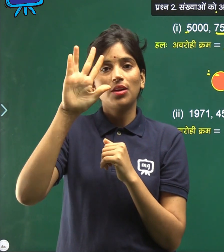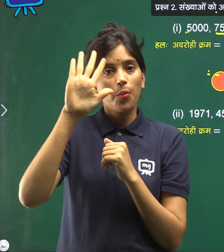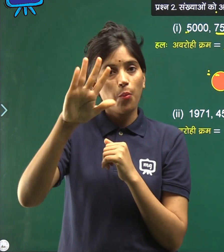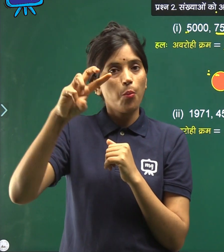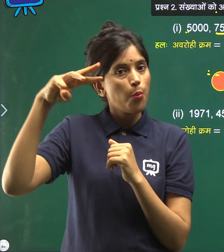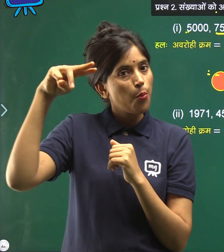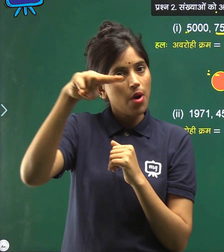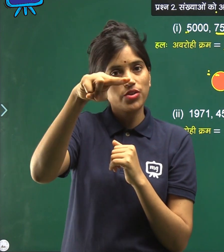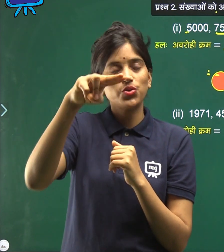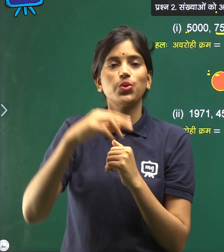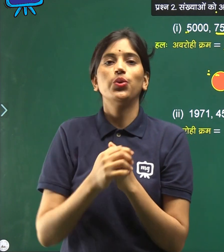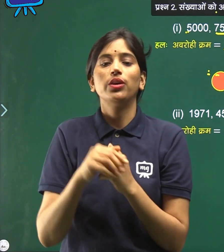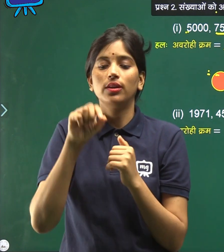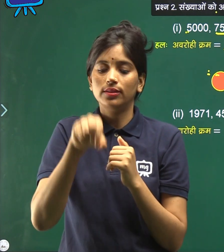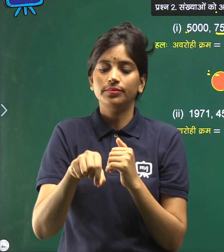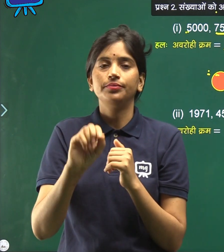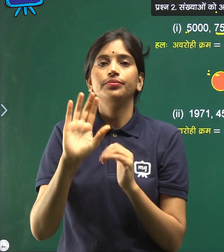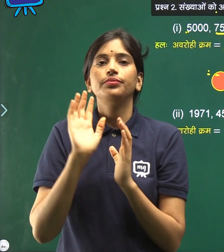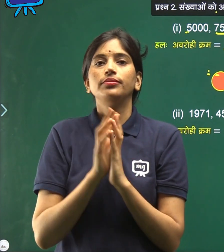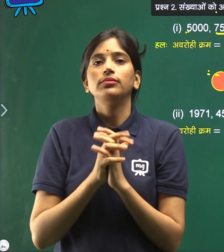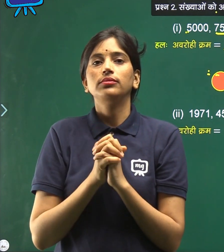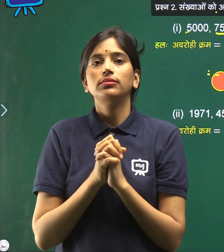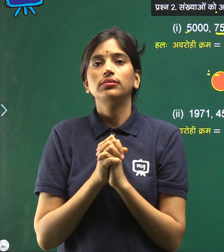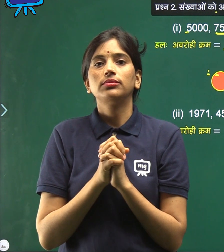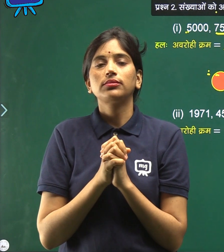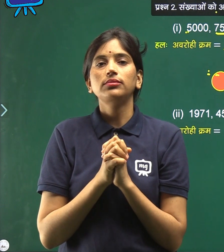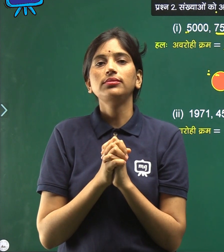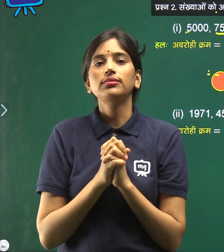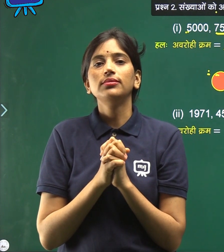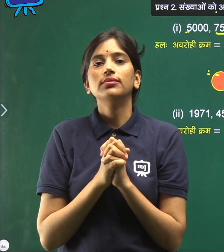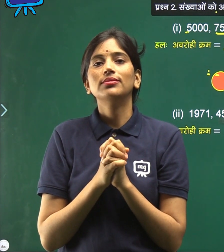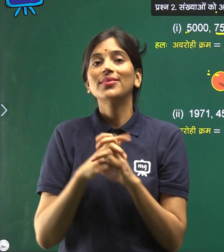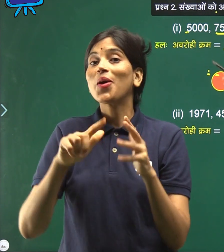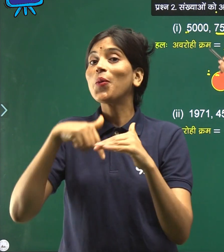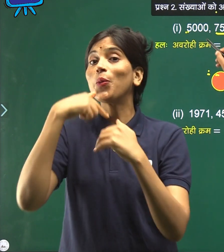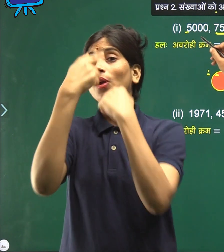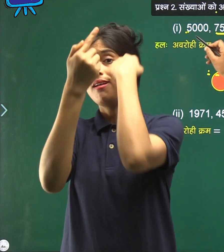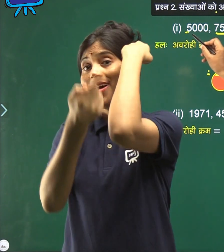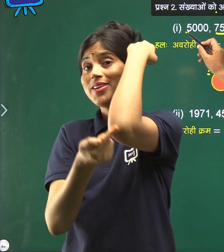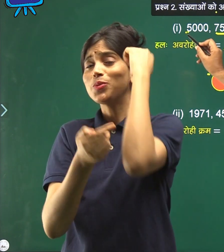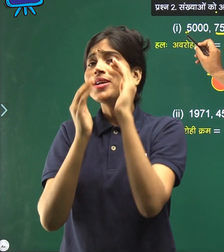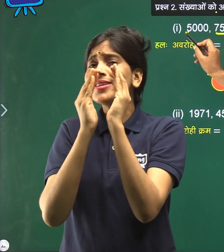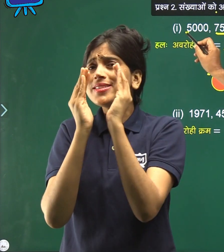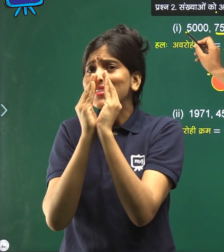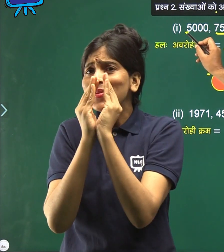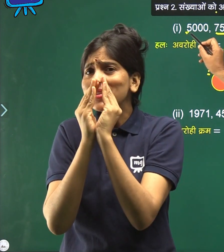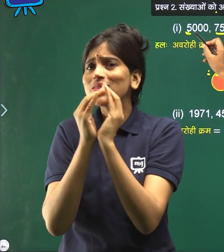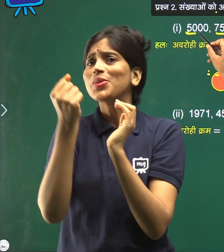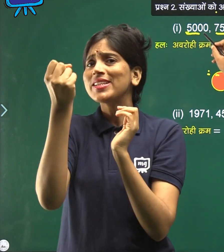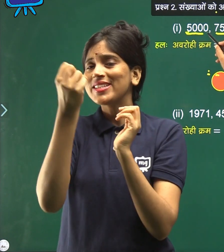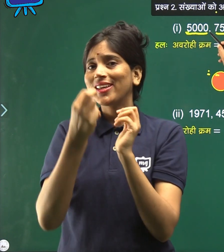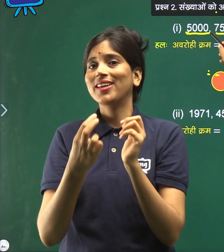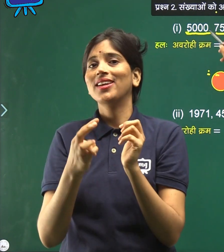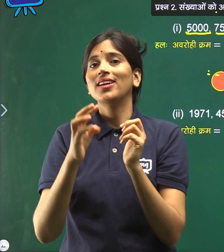7500, यहाँ लिखेंगे 7500। फिर सबसे छोटी संख्या